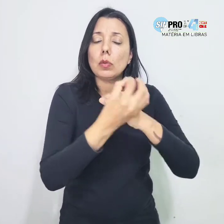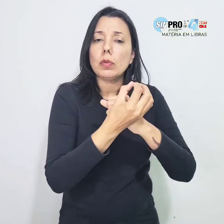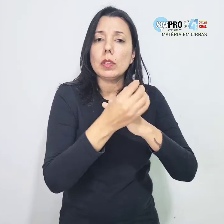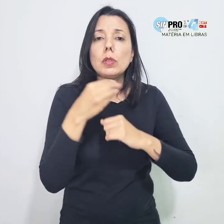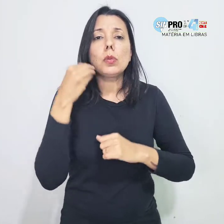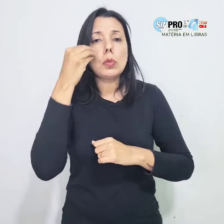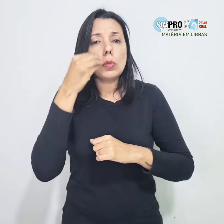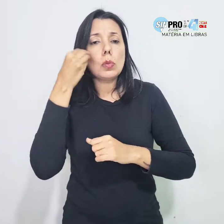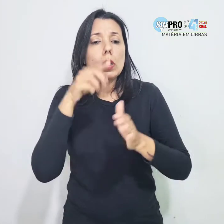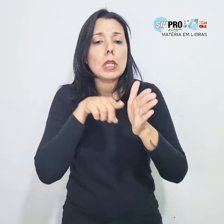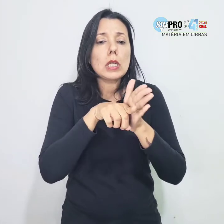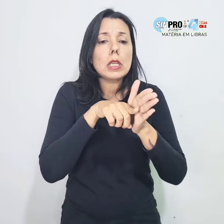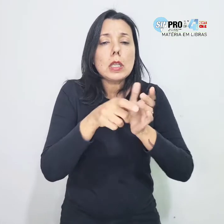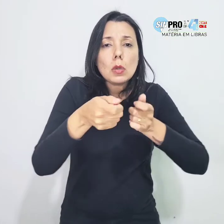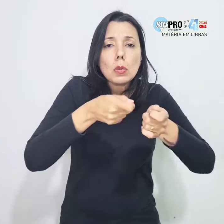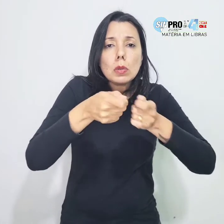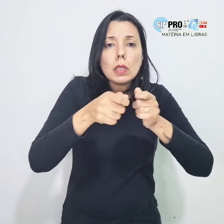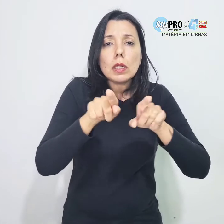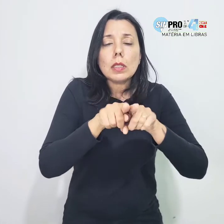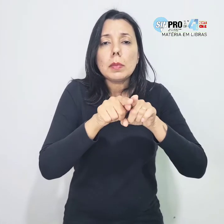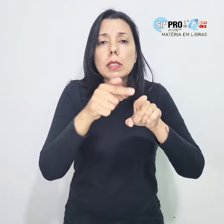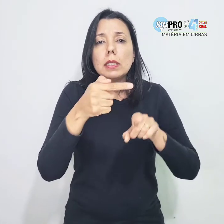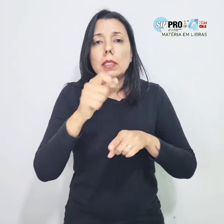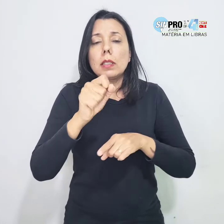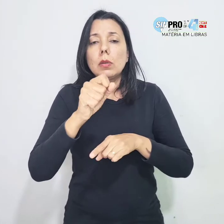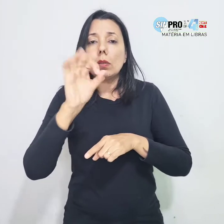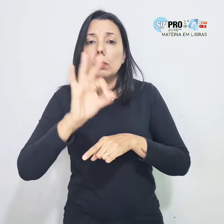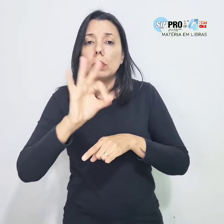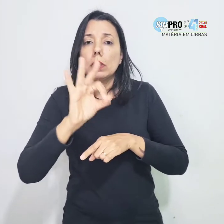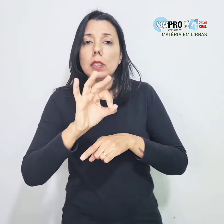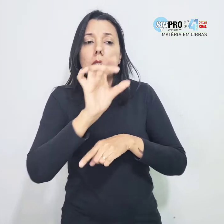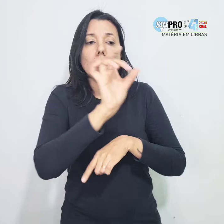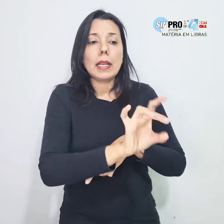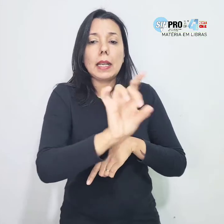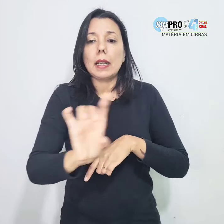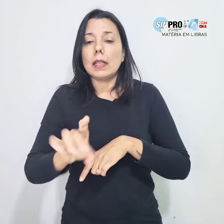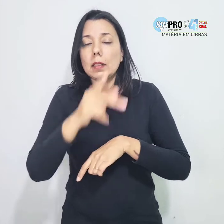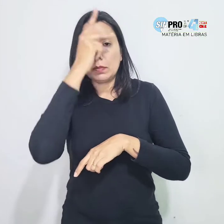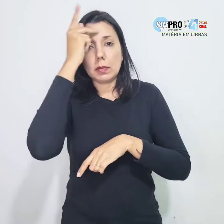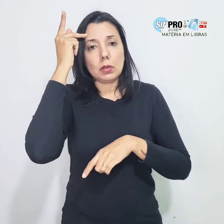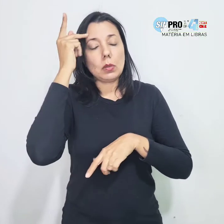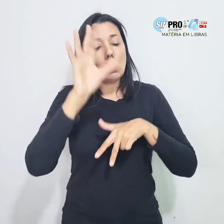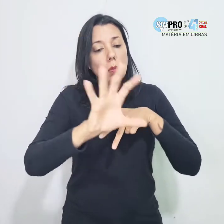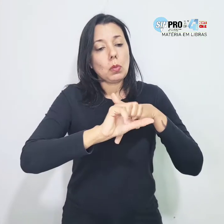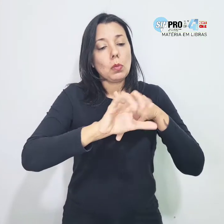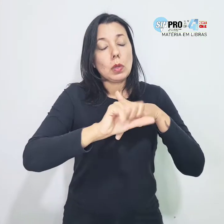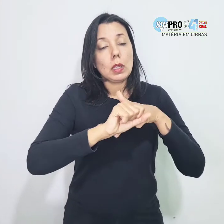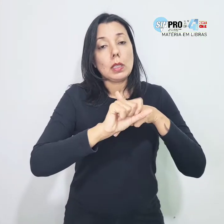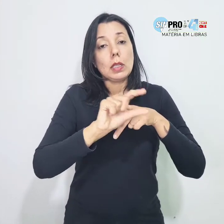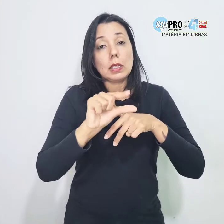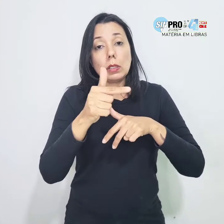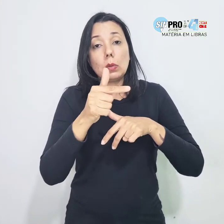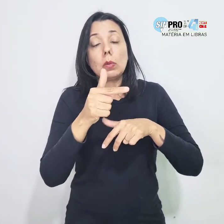testes e rastrear 68% dos contatos de cada pessoa infectada, uma segunda onda da doença poderia